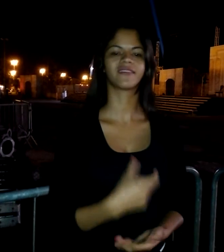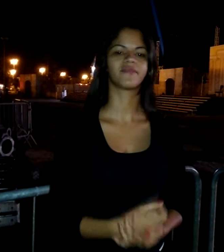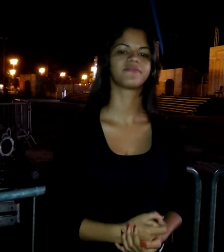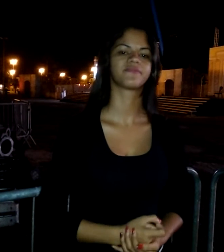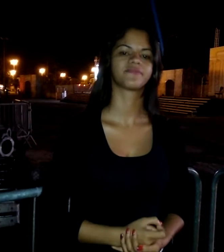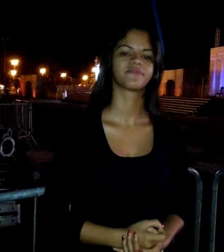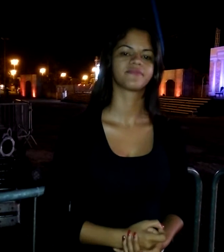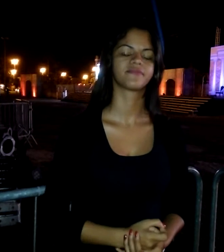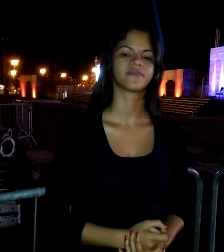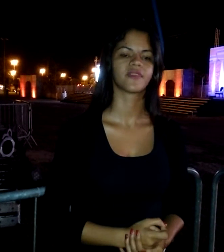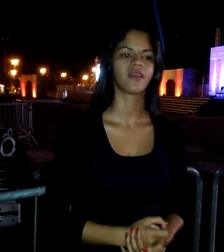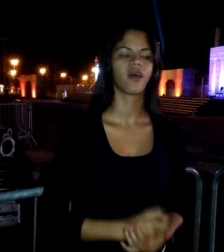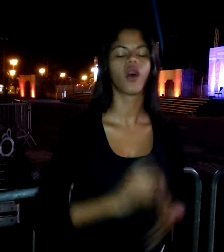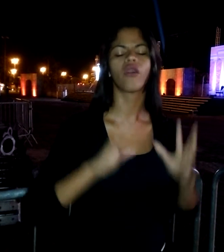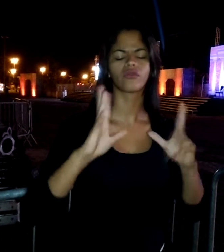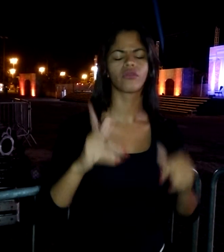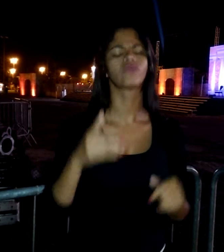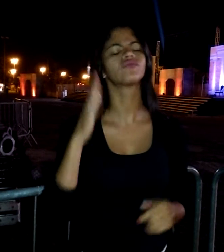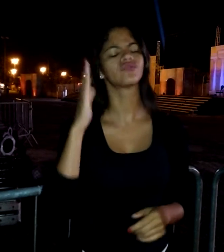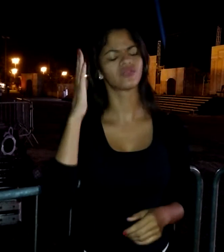Você já deve saber de que cidade nós estamos falando.